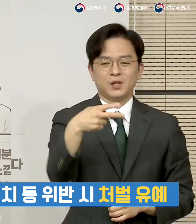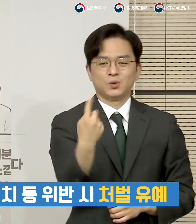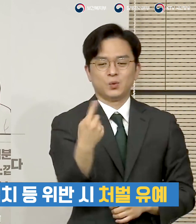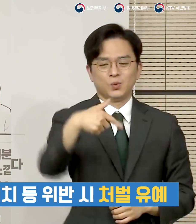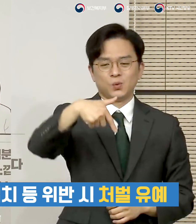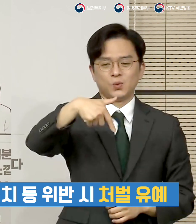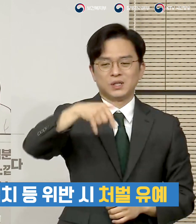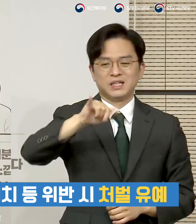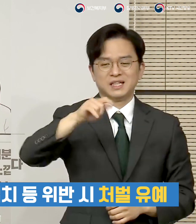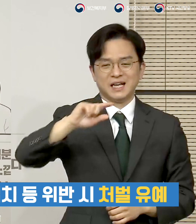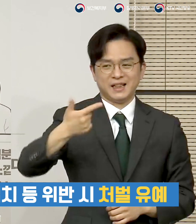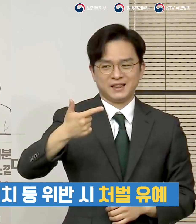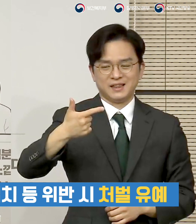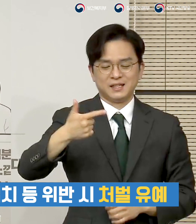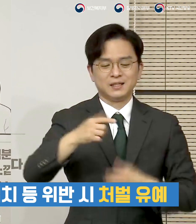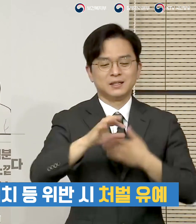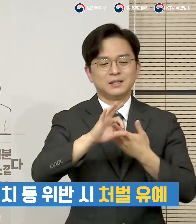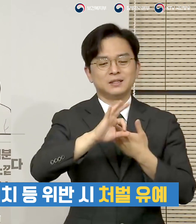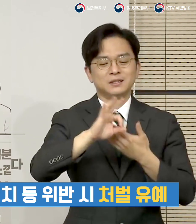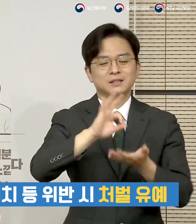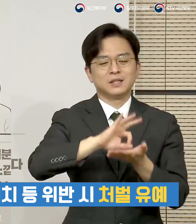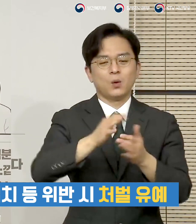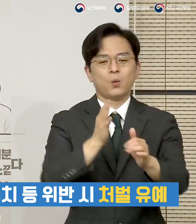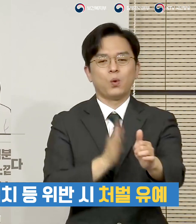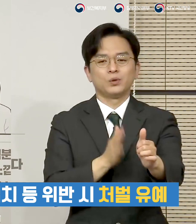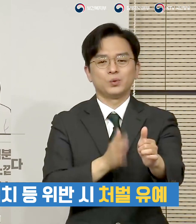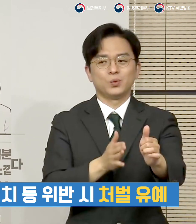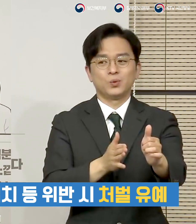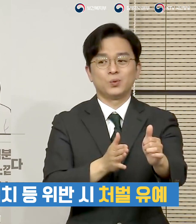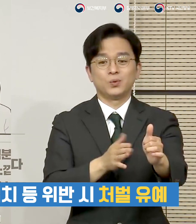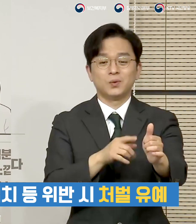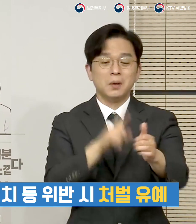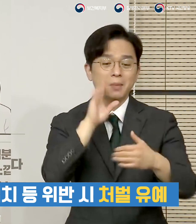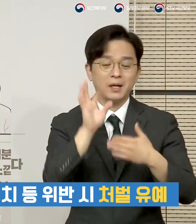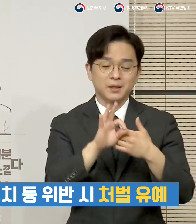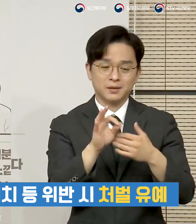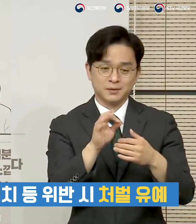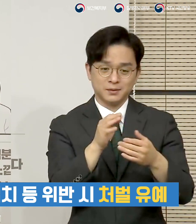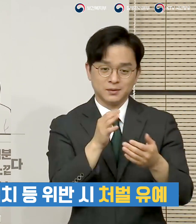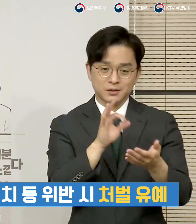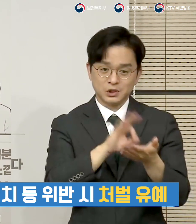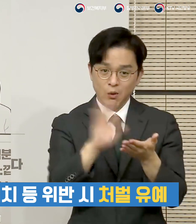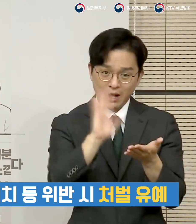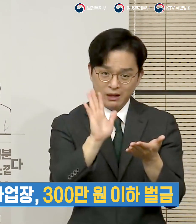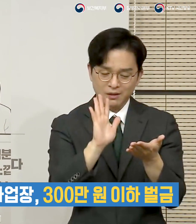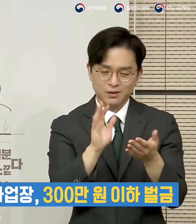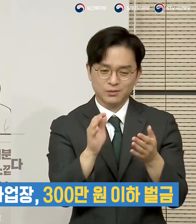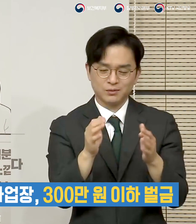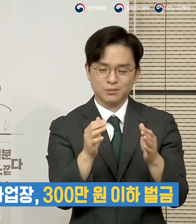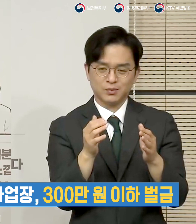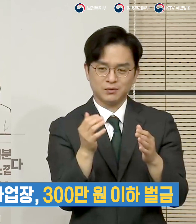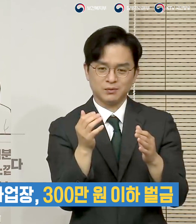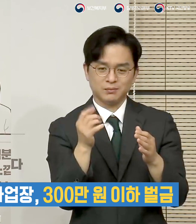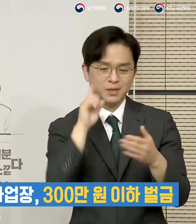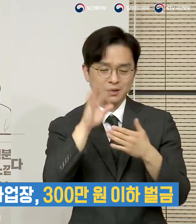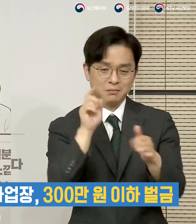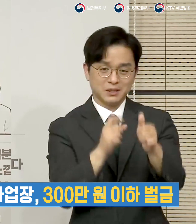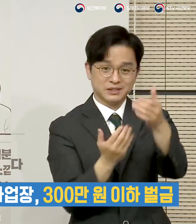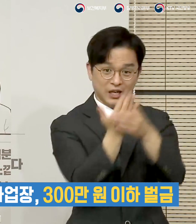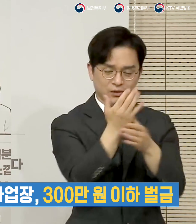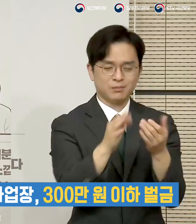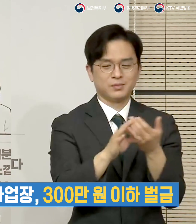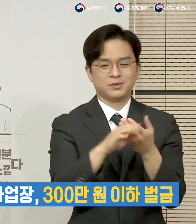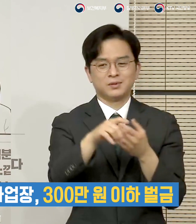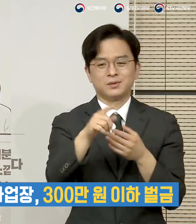뜻이 아니라 점검은 하되 처벌에 대해서는 유예를 하는 계도기간을 두겠다는 것입니다. 현재 고위험 시설에